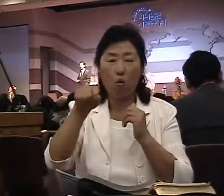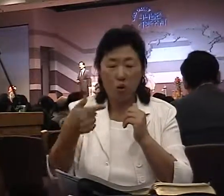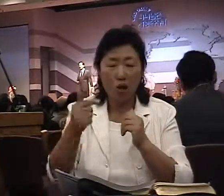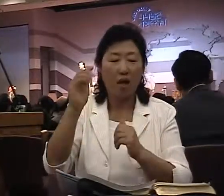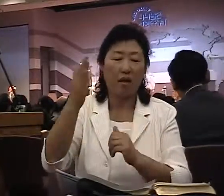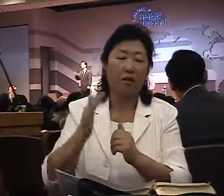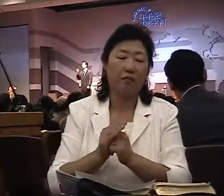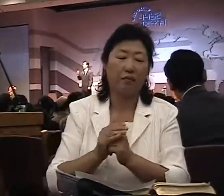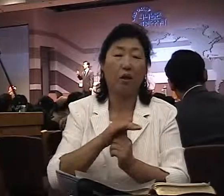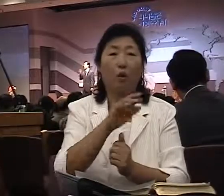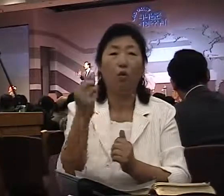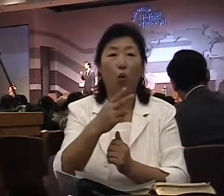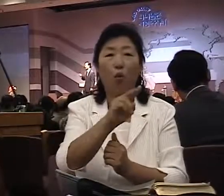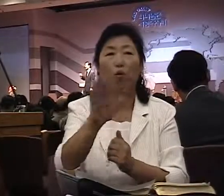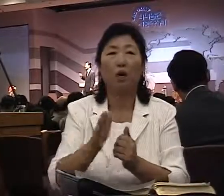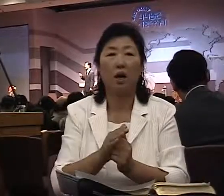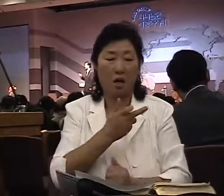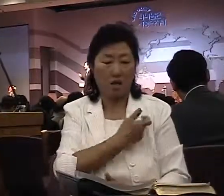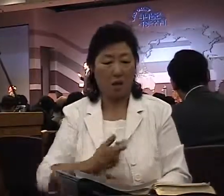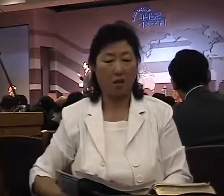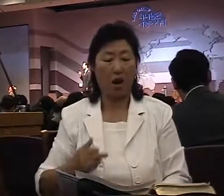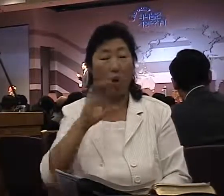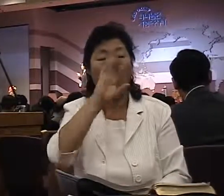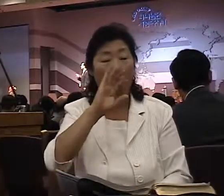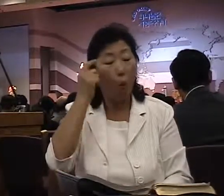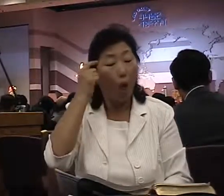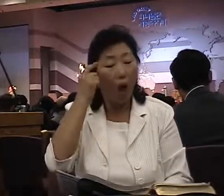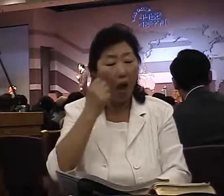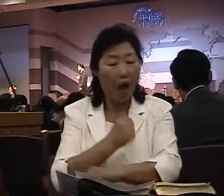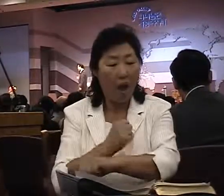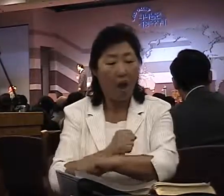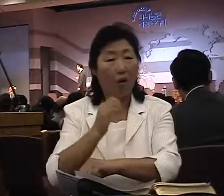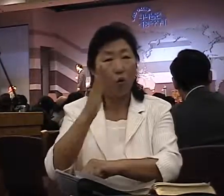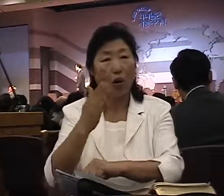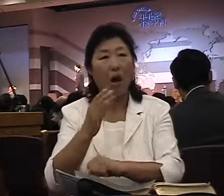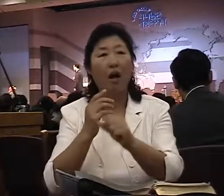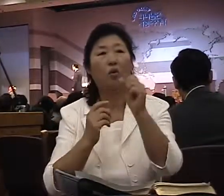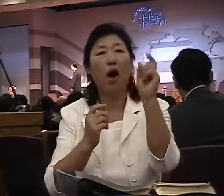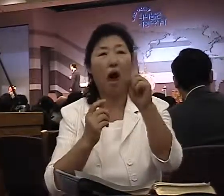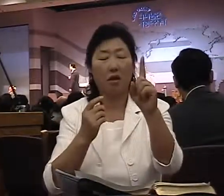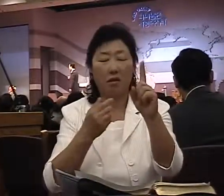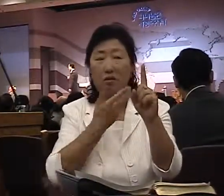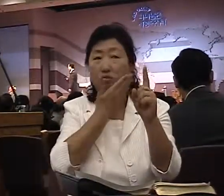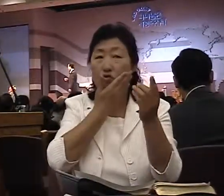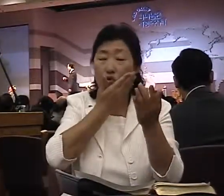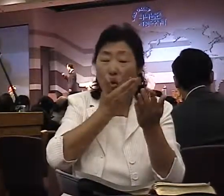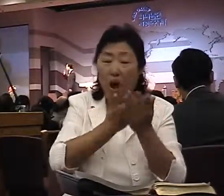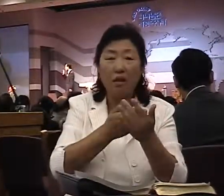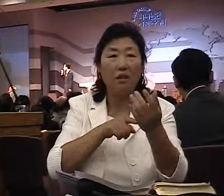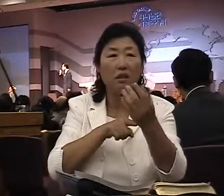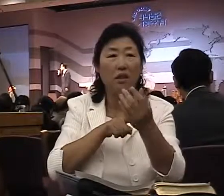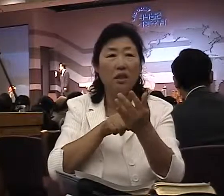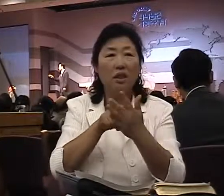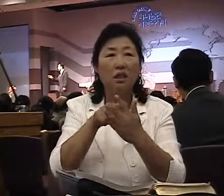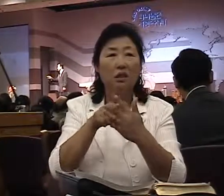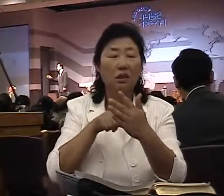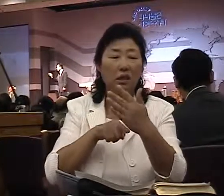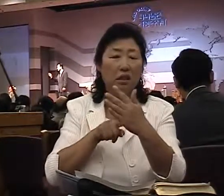여러분들과 왜 우리가 제자훈련을 또 해야 되는가, 또 한 가지 중요한 이유를 좀 다루고 싶습니다. 왜 훈련을 받아야 되는가? 그